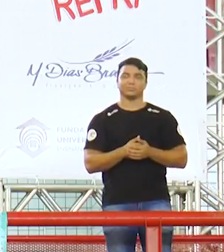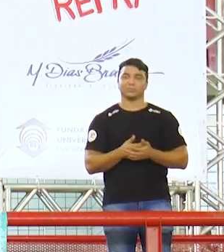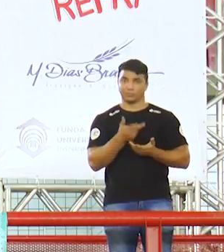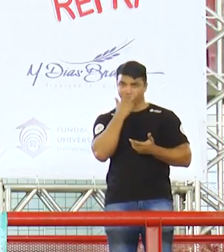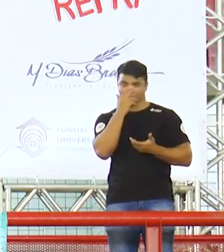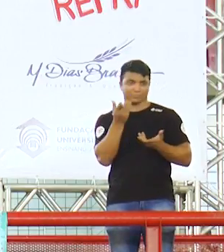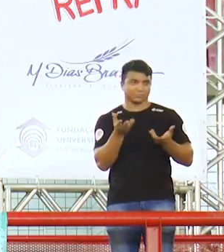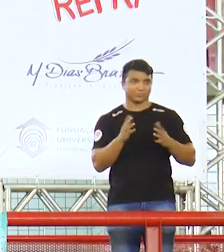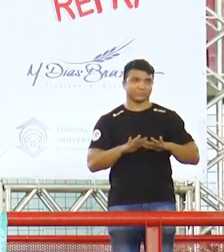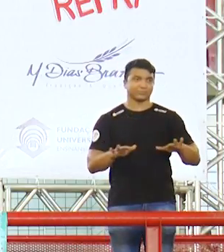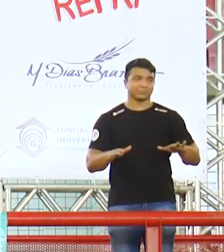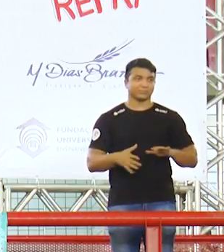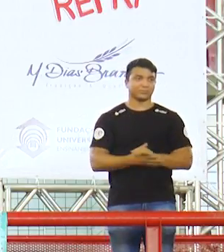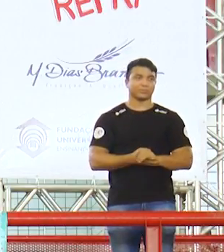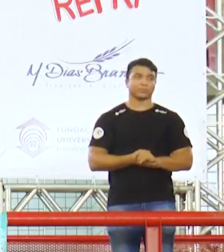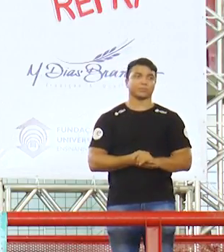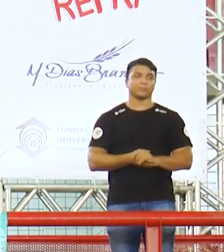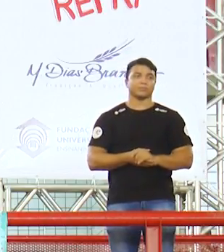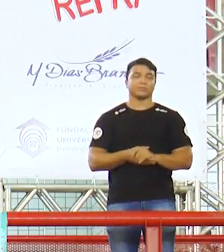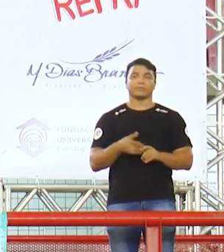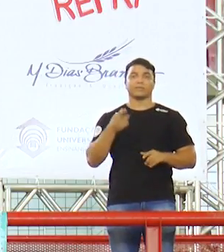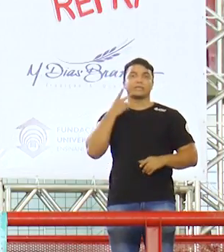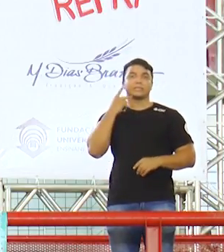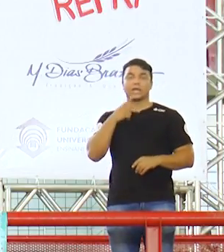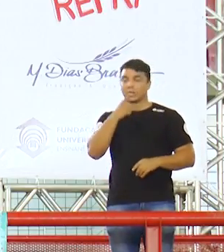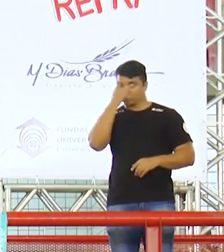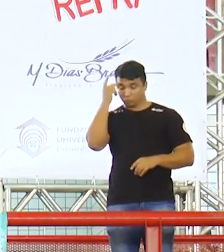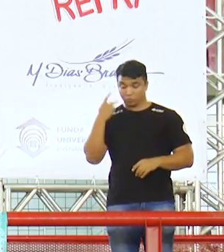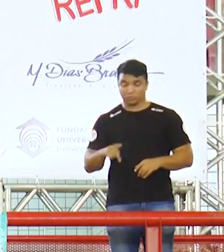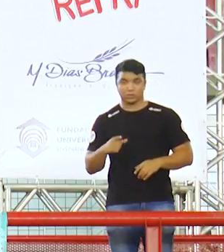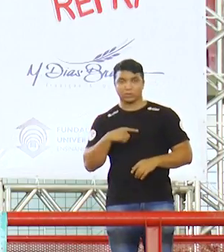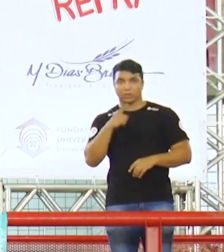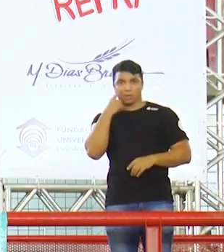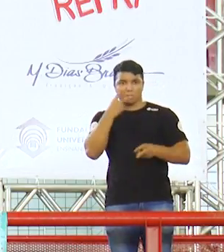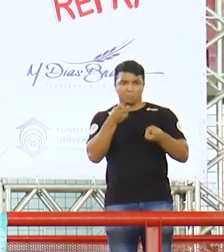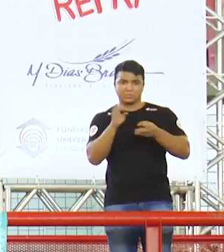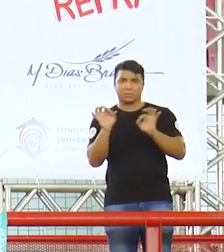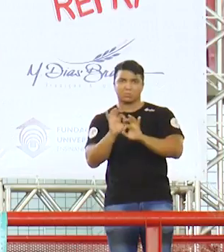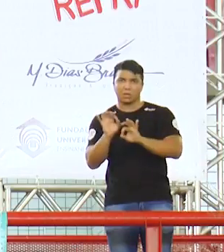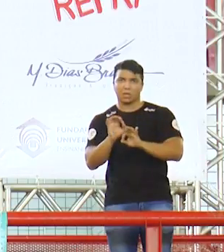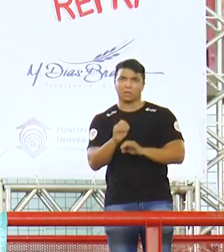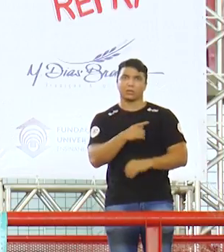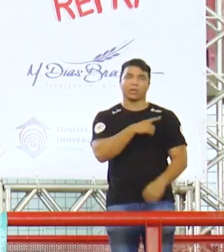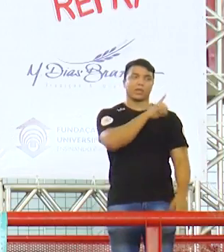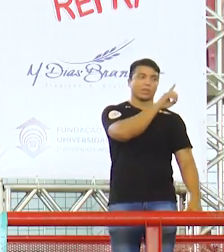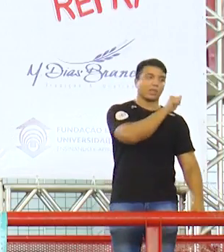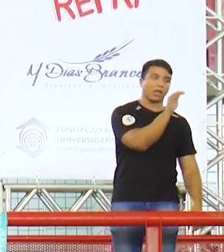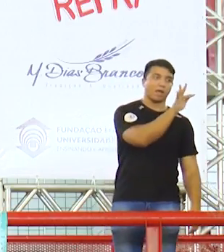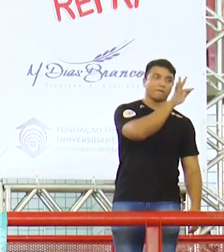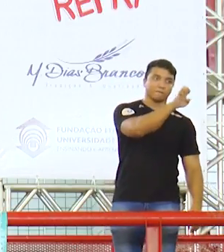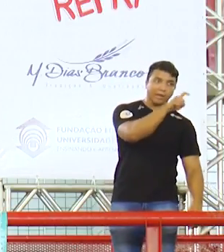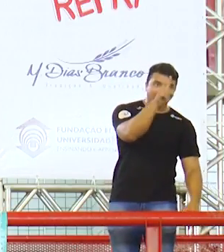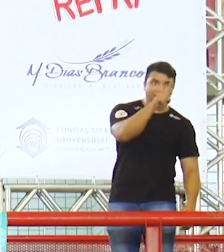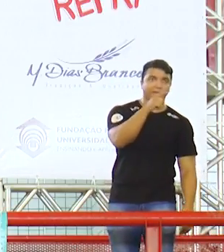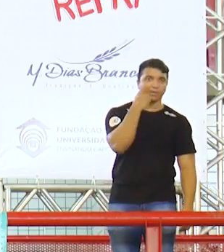Não é não? Cearense não percebe, ele dá fé. Eu dei